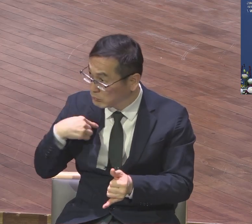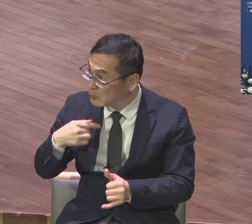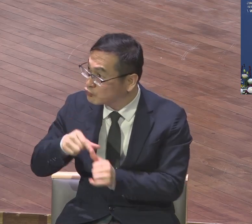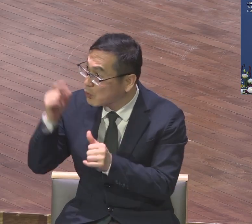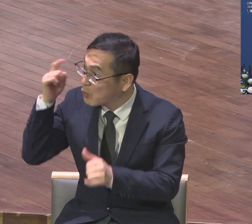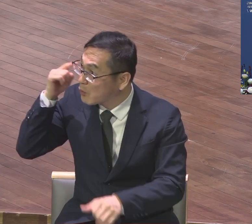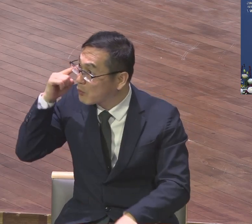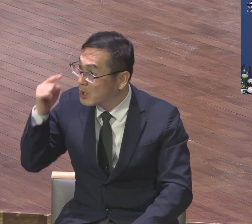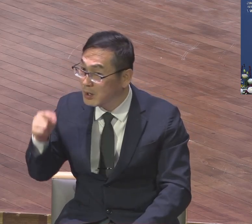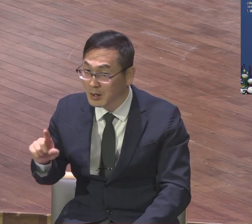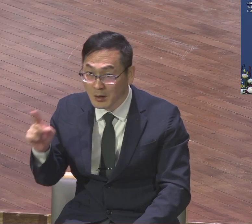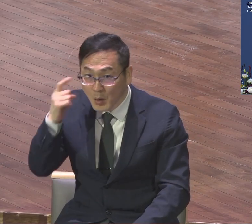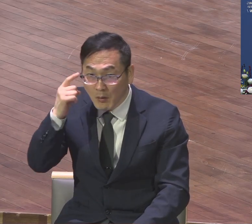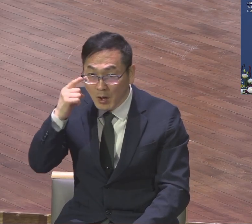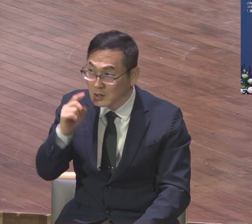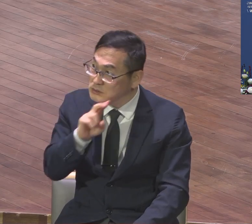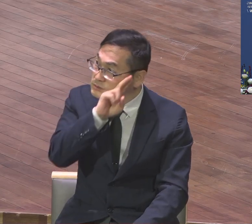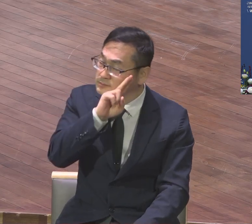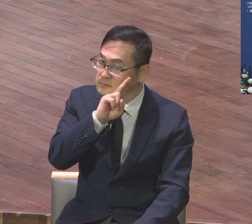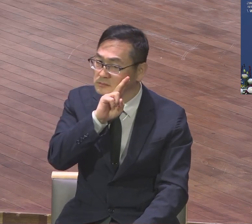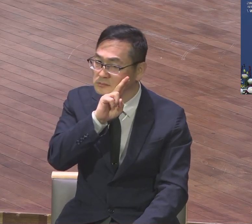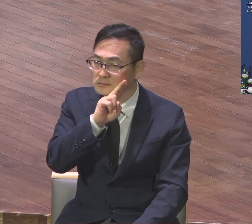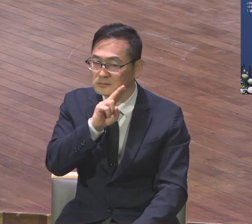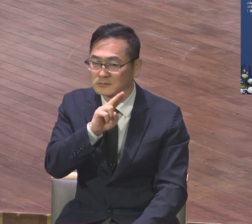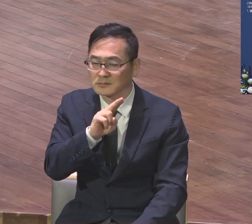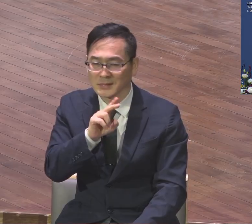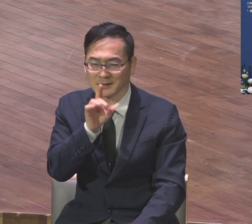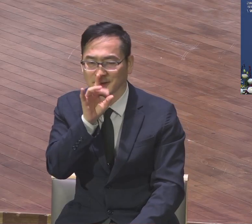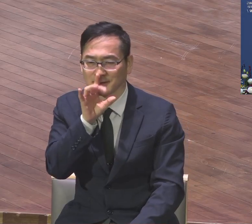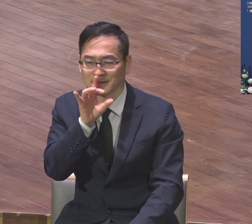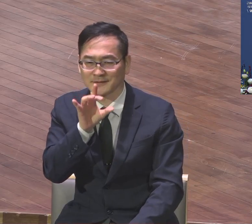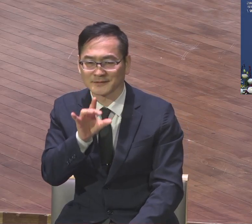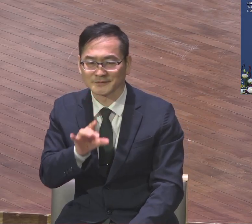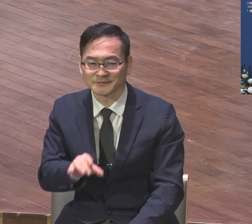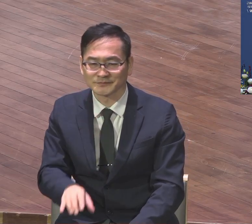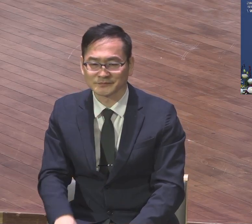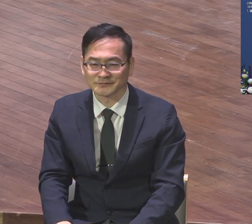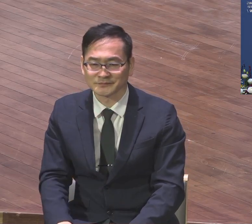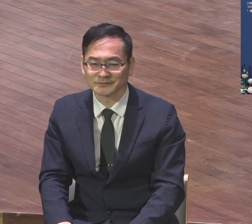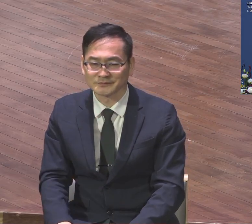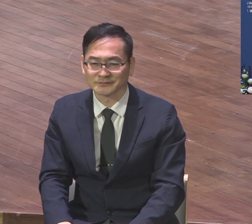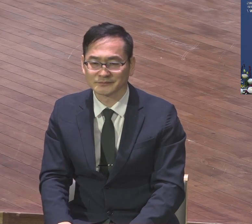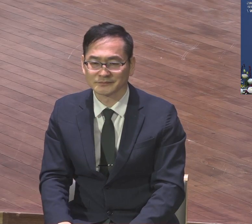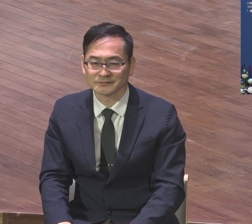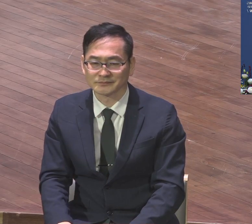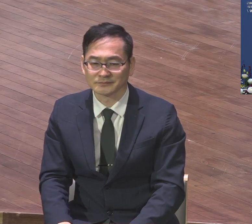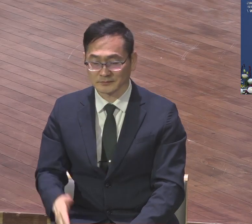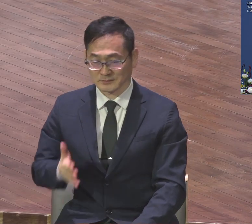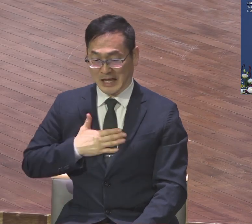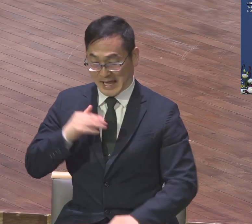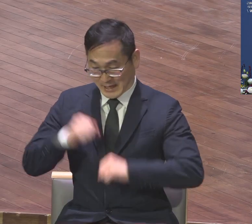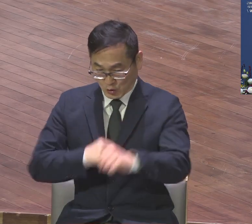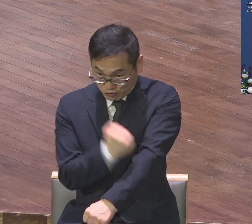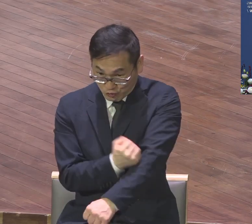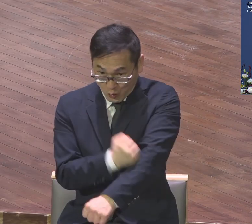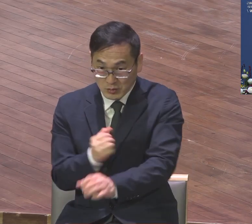행위에서 난 것이 아니니 이는 누구든지 자랑치 못하게 하려 하심이라. 행위가